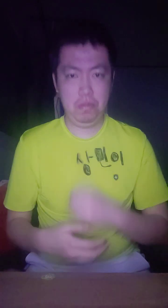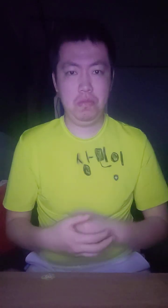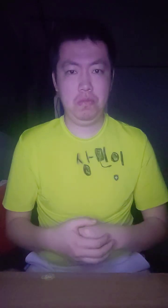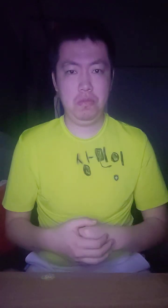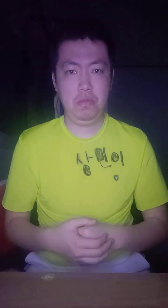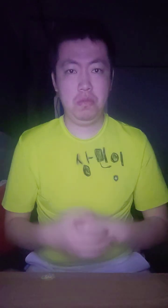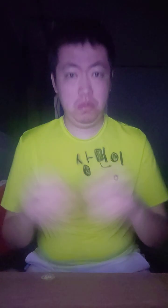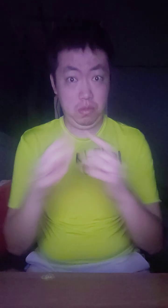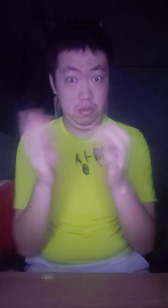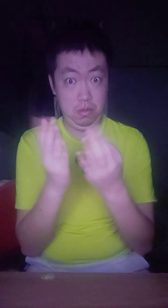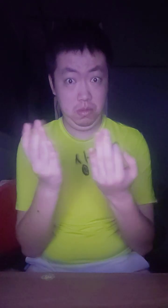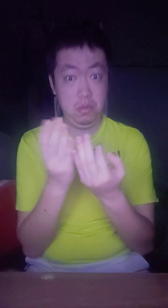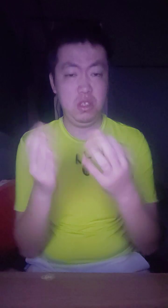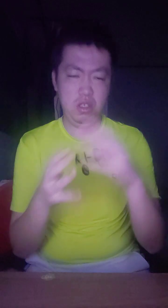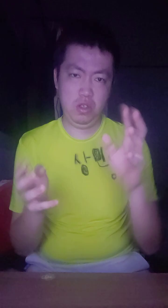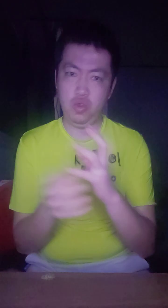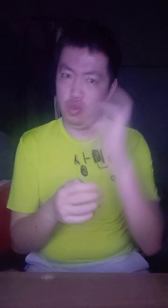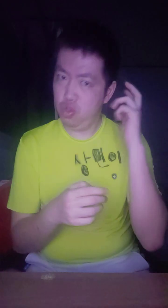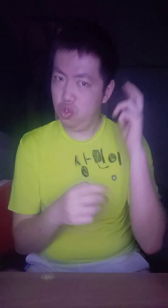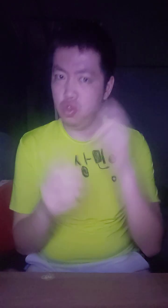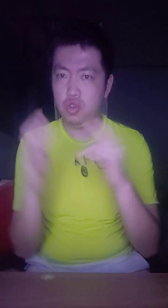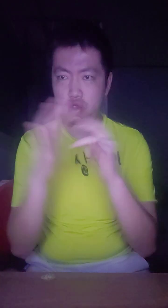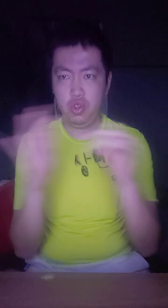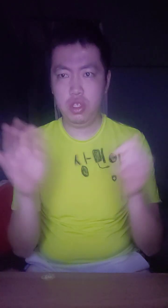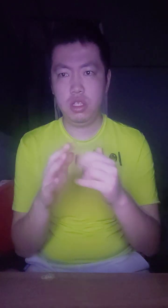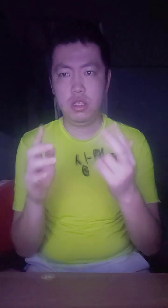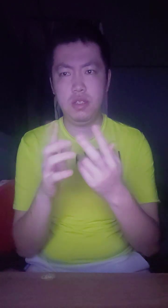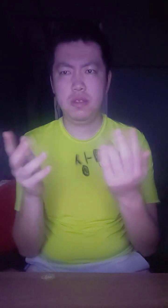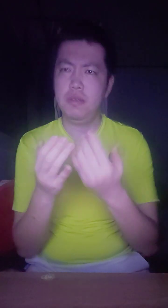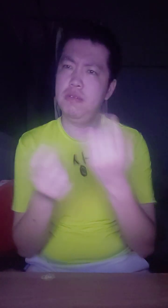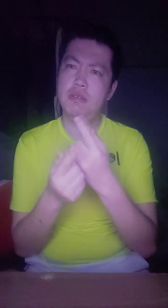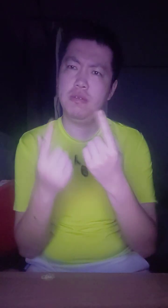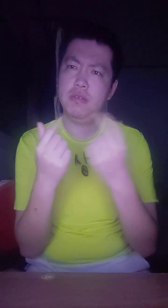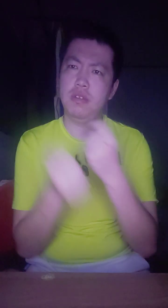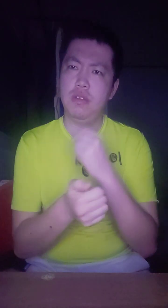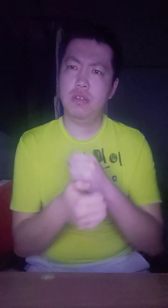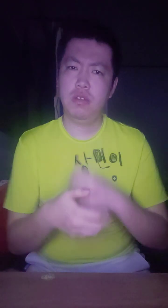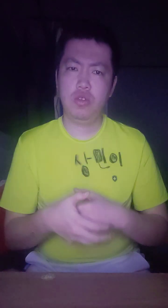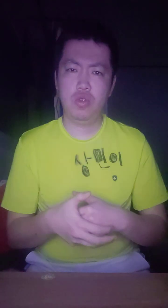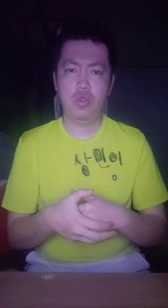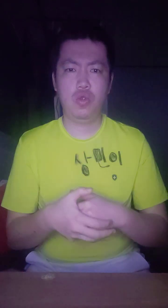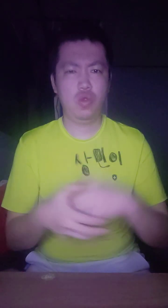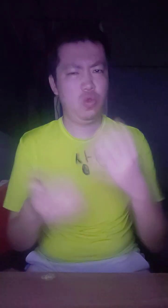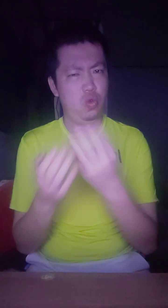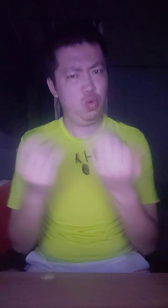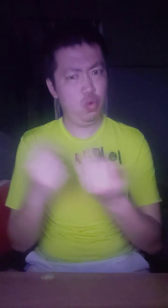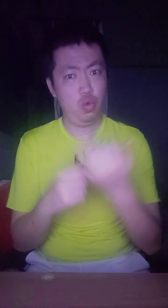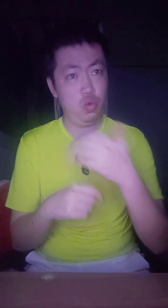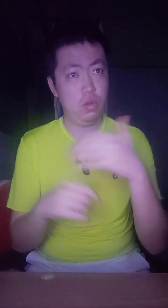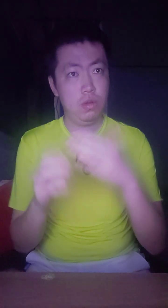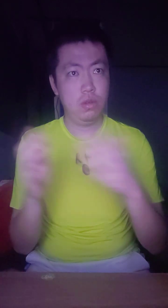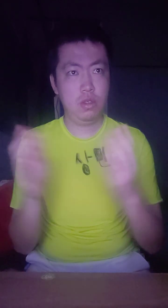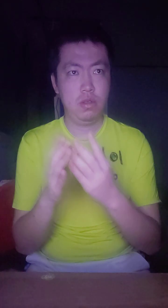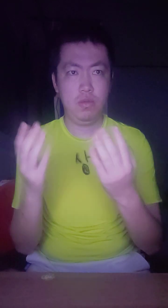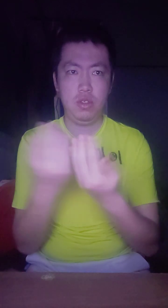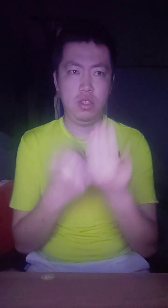이 화장실 칸막이 아래를 통한 불법 촬영 범죄는 끊이지 않고 발생해 왔는데요. 언론에 보도된 사례만 부지기수입니다.